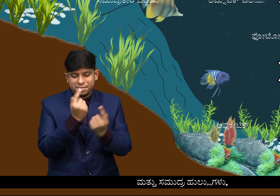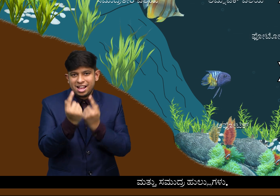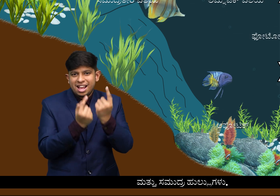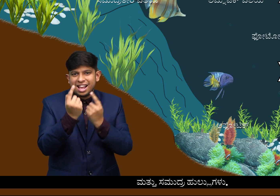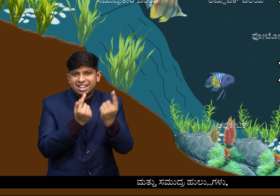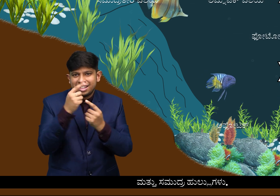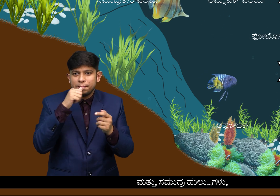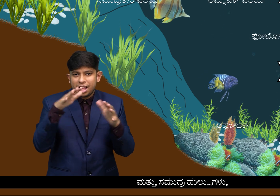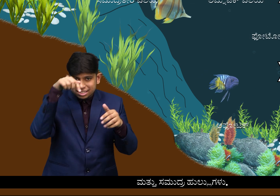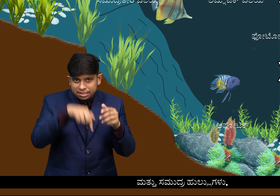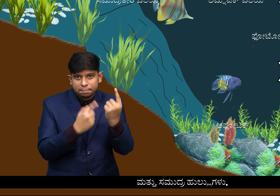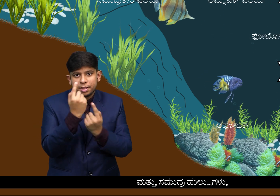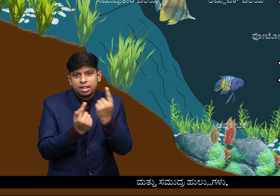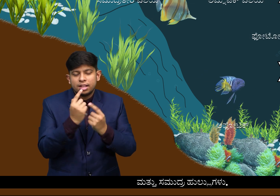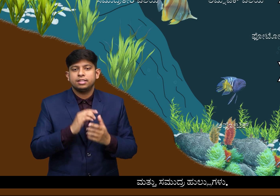ಮತ್ತು ಸಮುದ್ರ ಹುಲ್ಲುಗಳು.